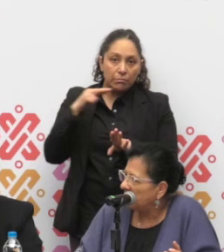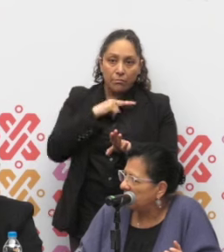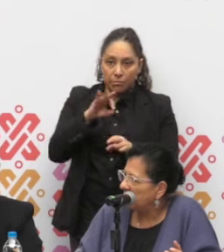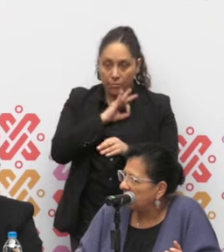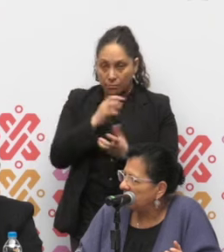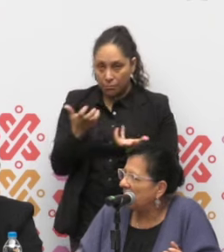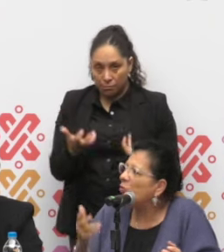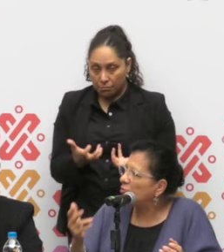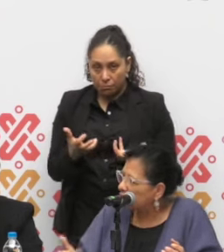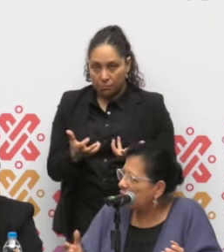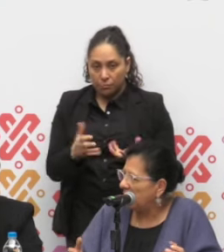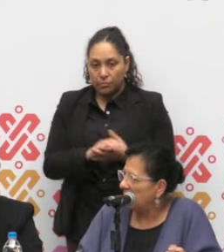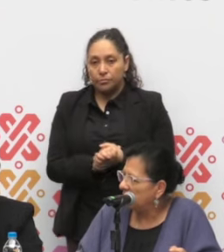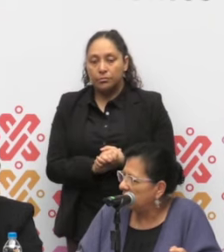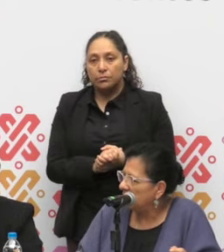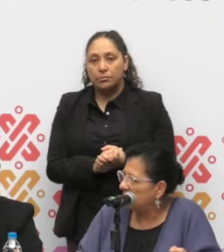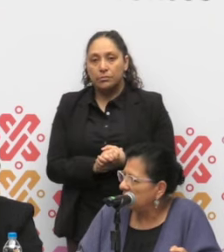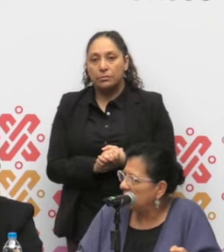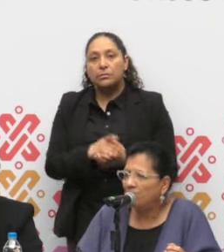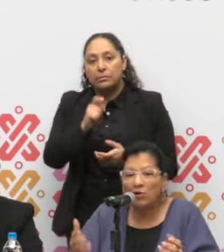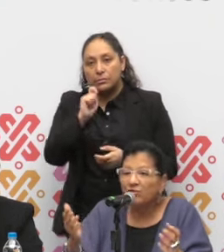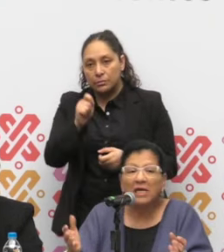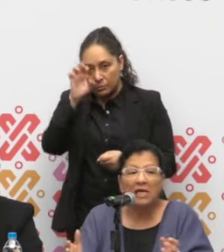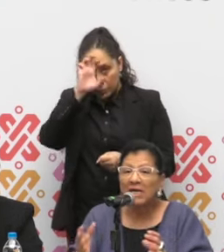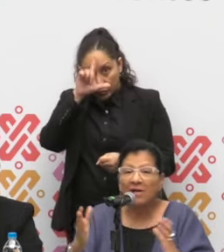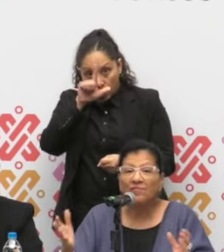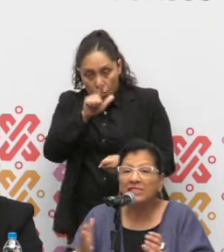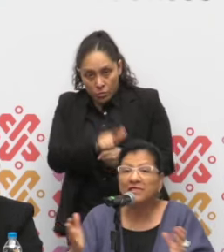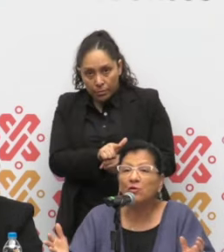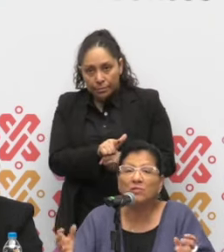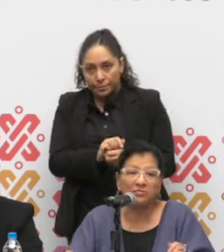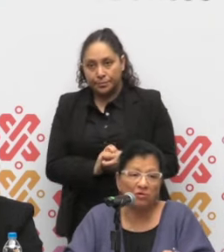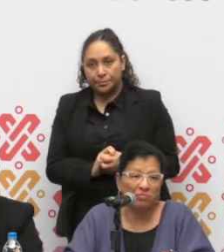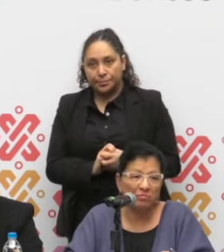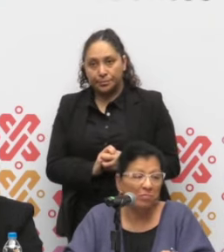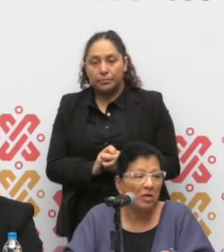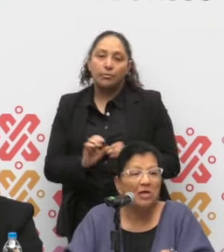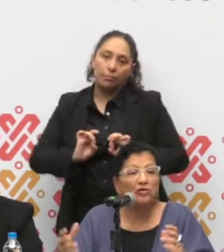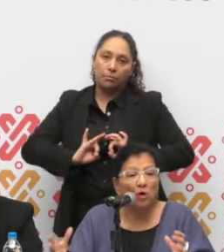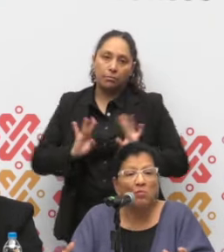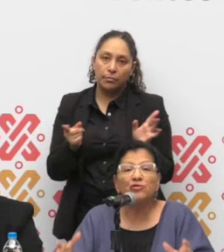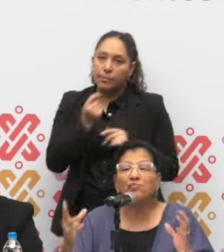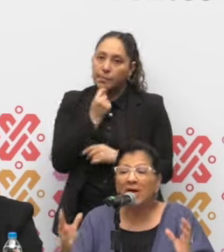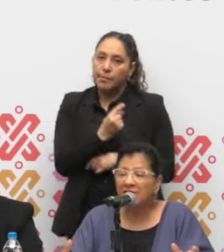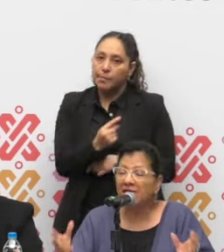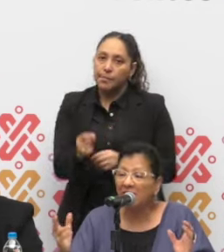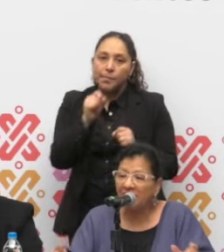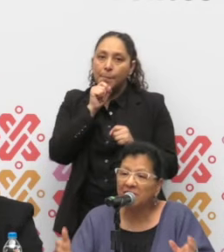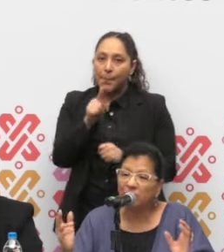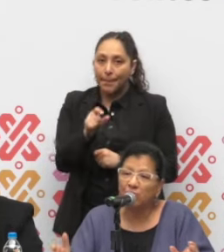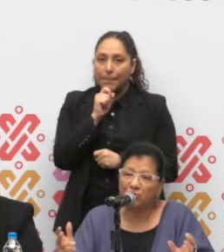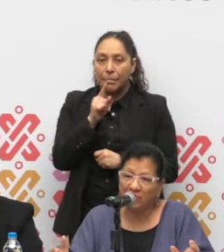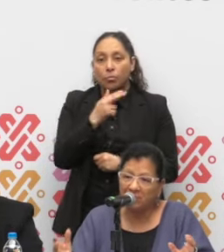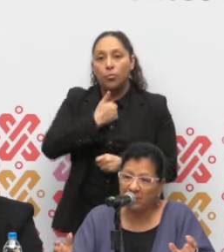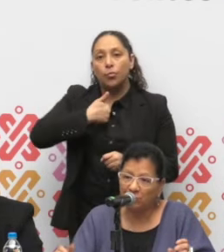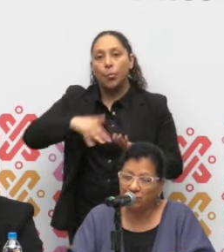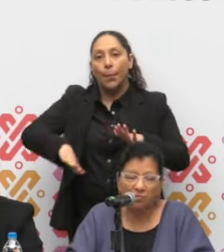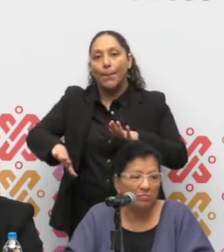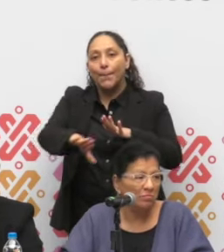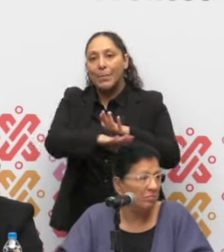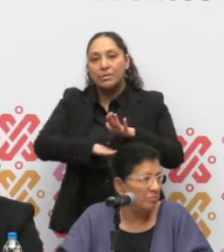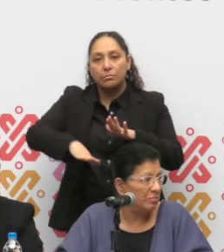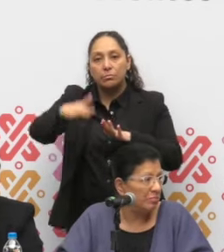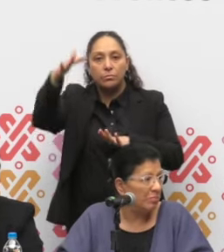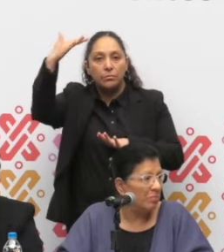historia de cultura. Puro, y la infancia es lo mismo. Somos básicamente